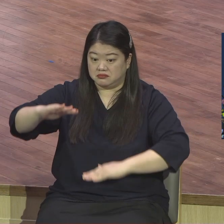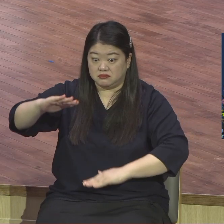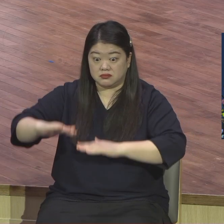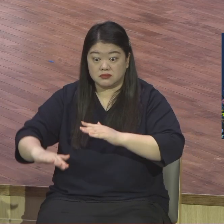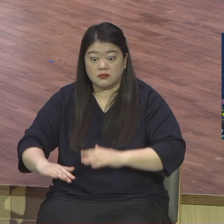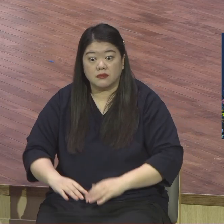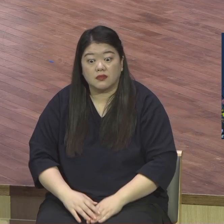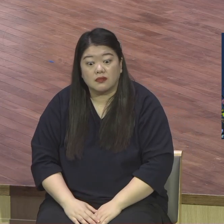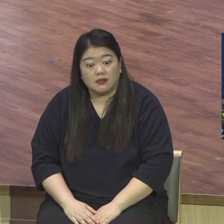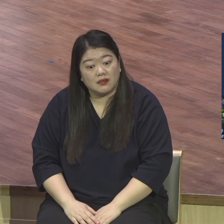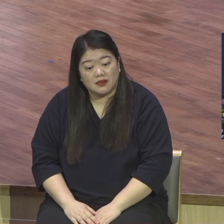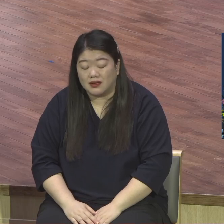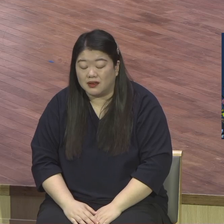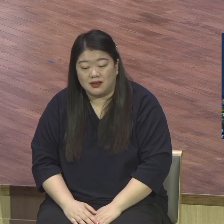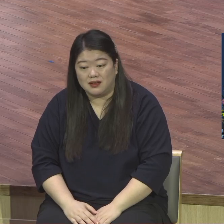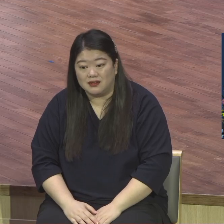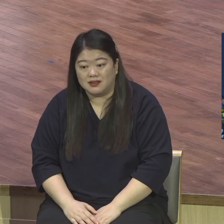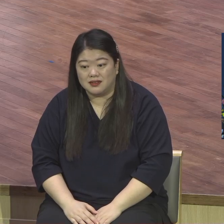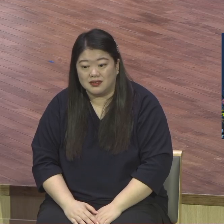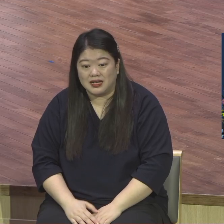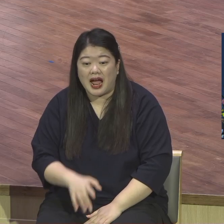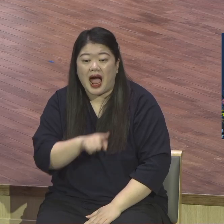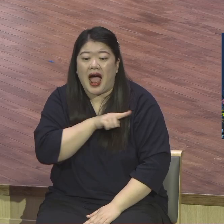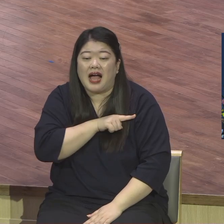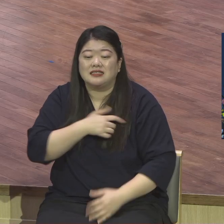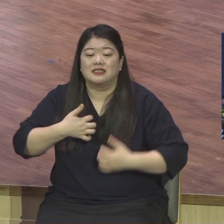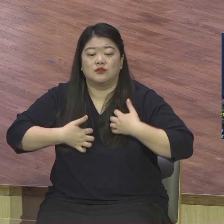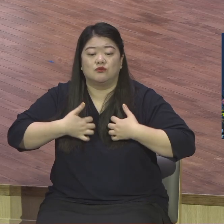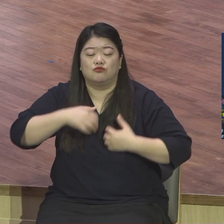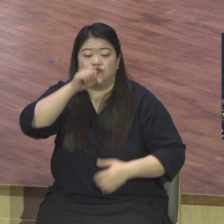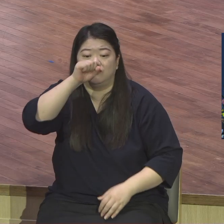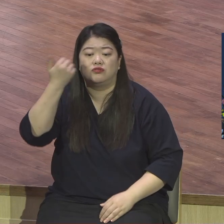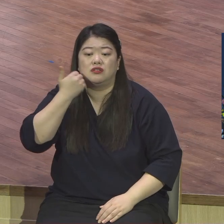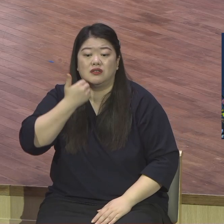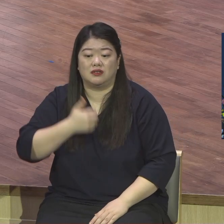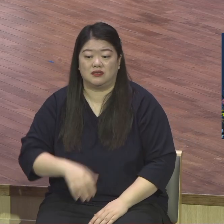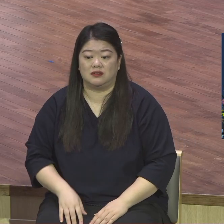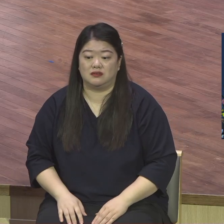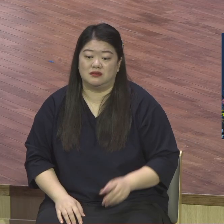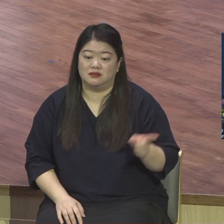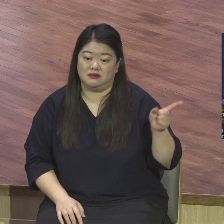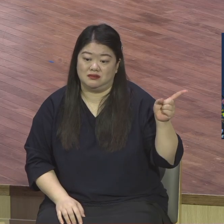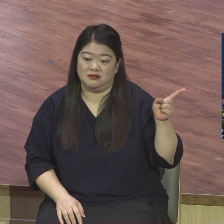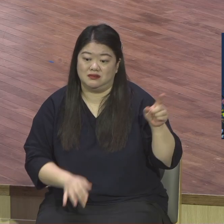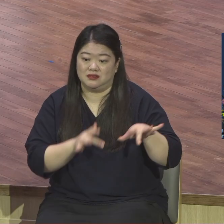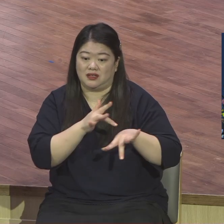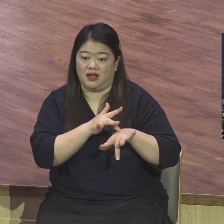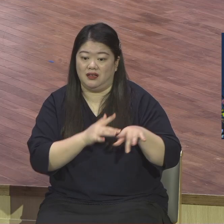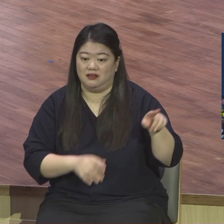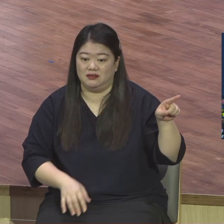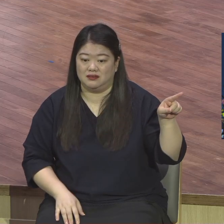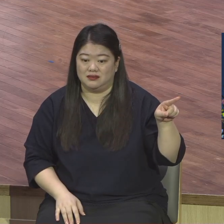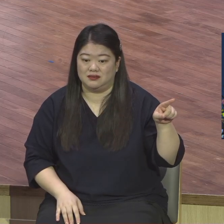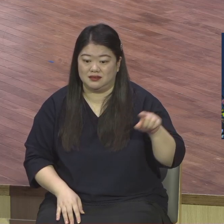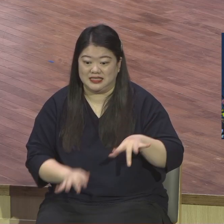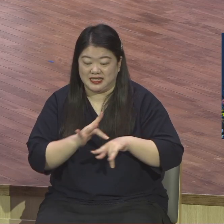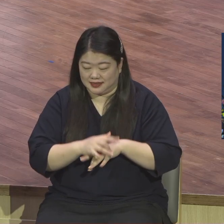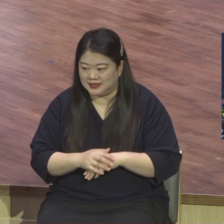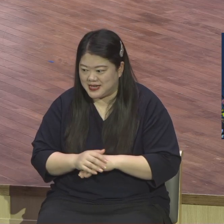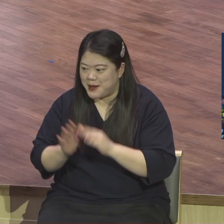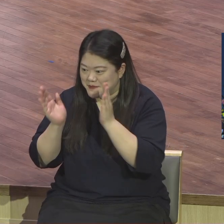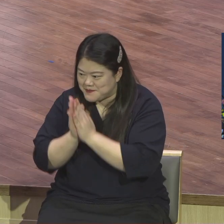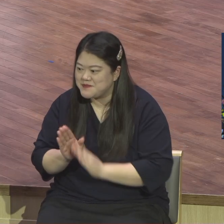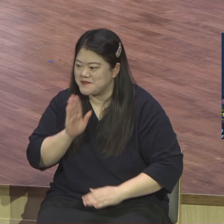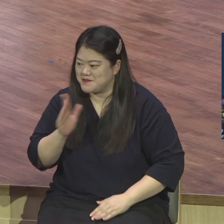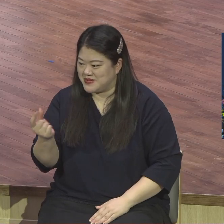수근수근 막 마귀 심부름합니다. 하나가 안 됩니다. 싸우니까 서로 주장하고,